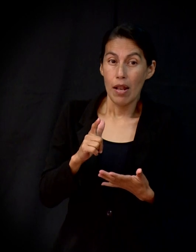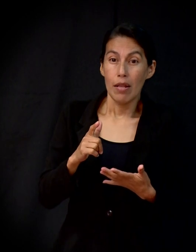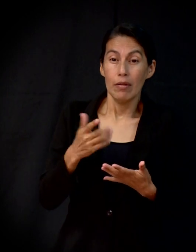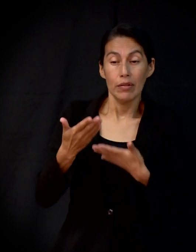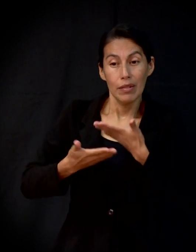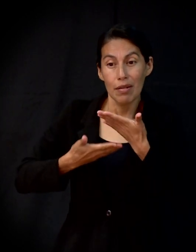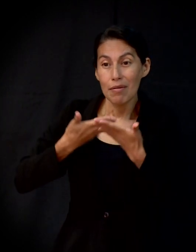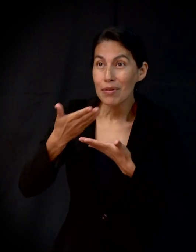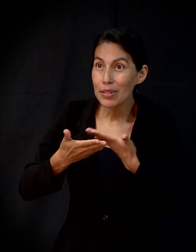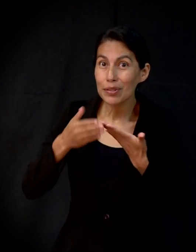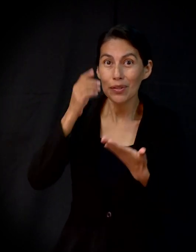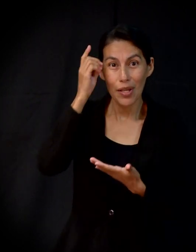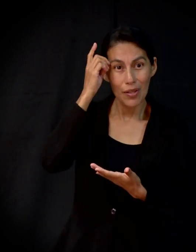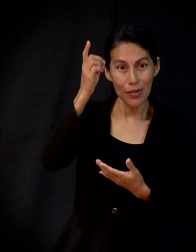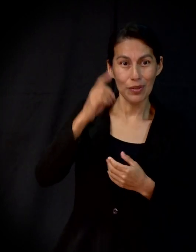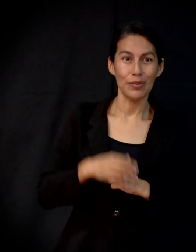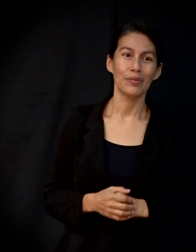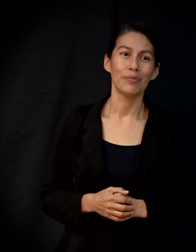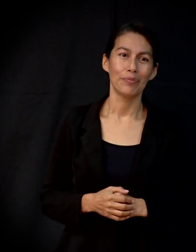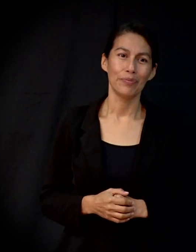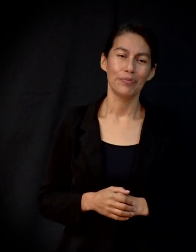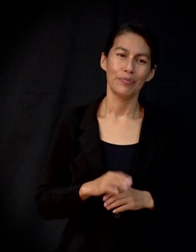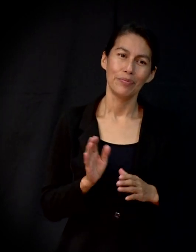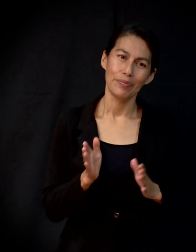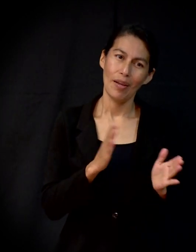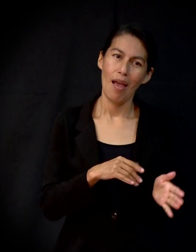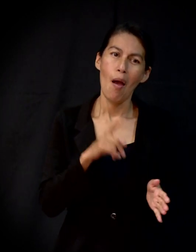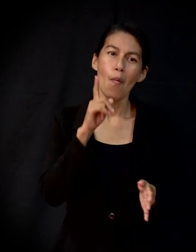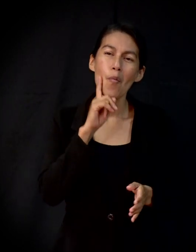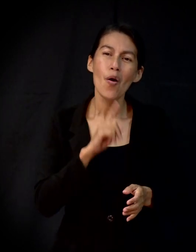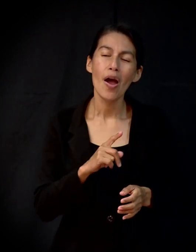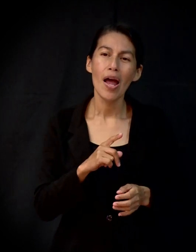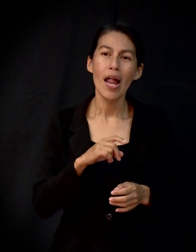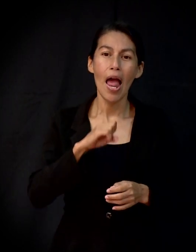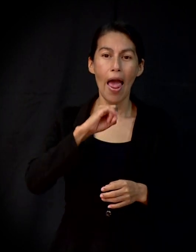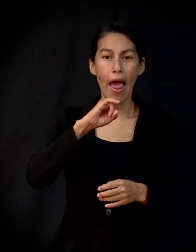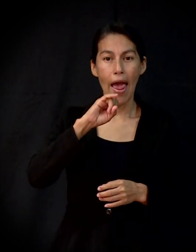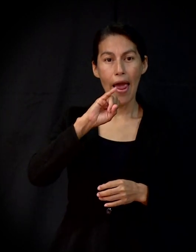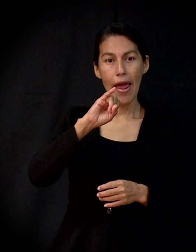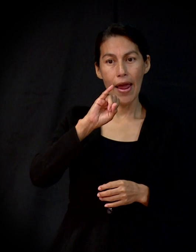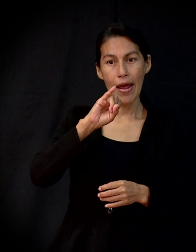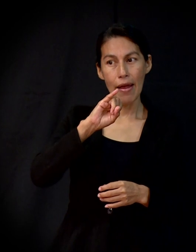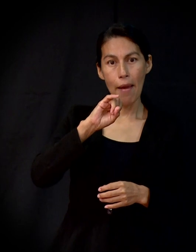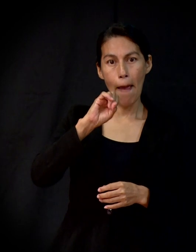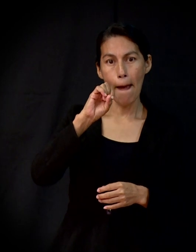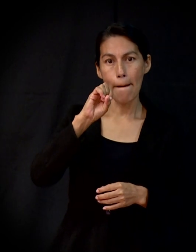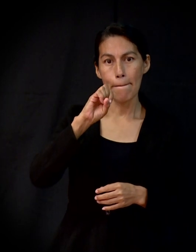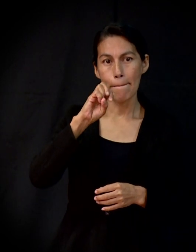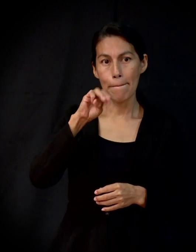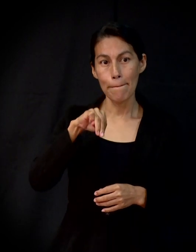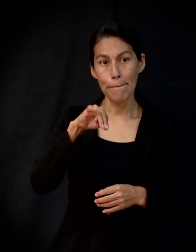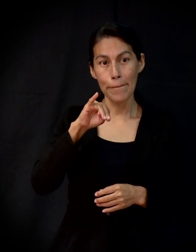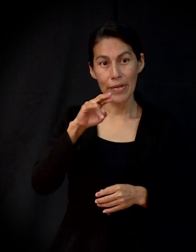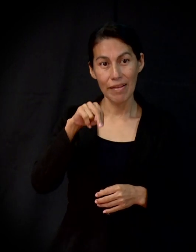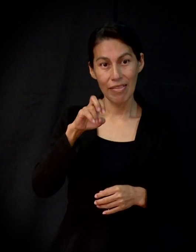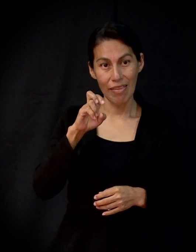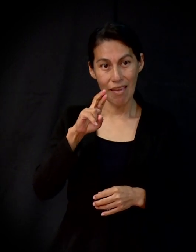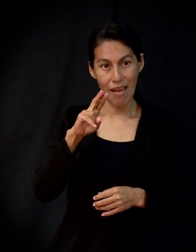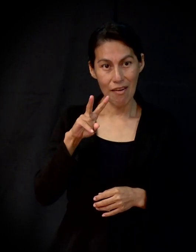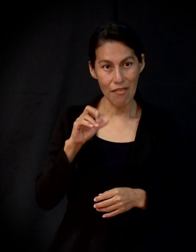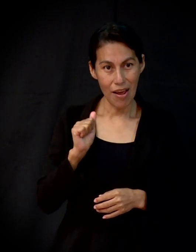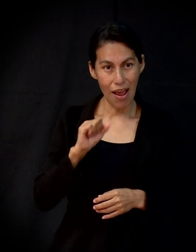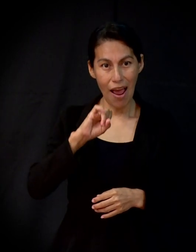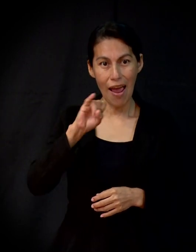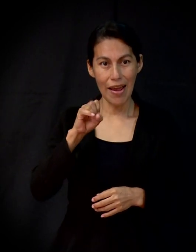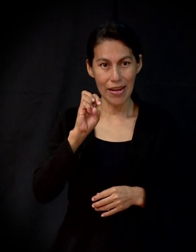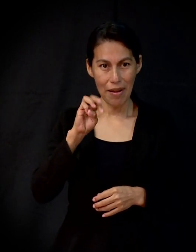oración, Juan Benito. Soy Minerva Jiménez. Mucho gusto, doy infinitas gracias a Dios